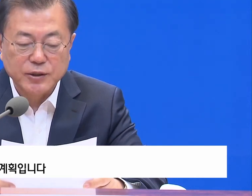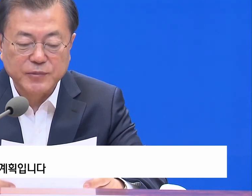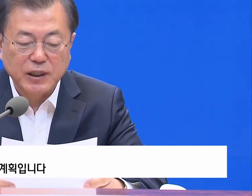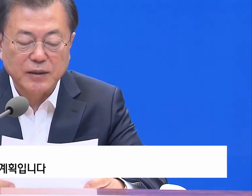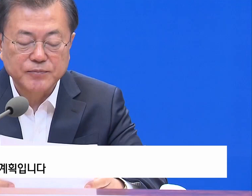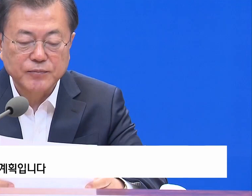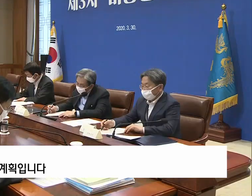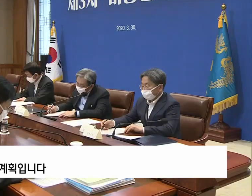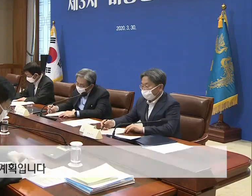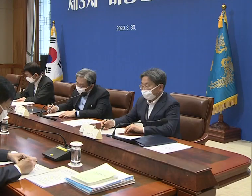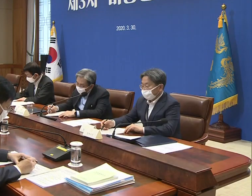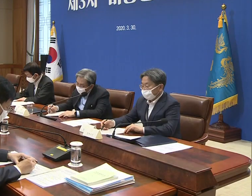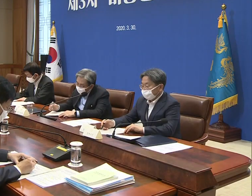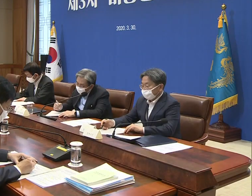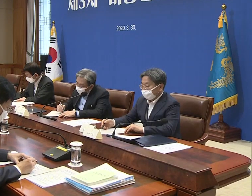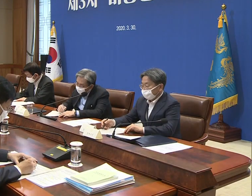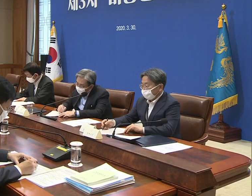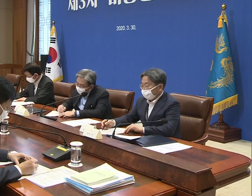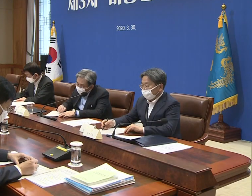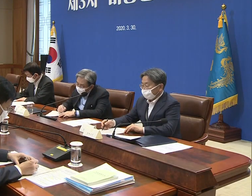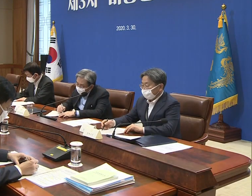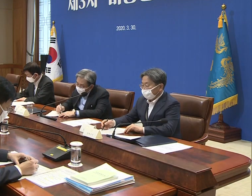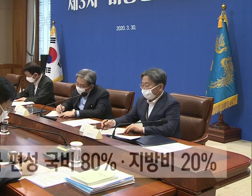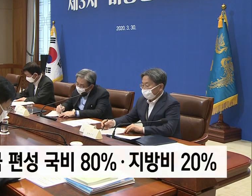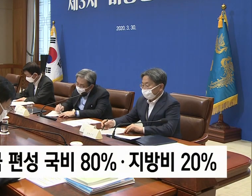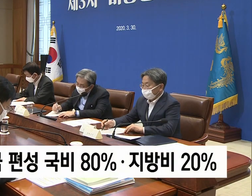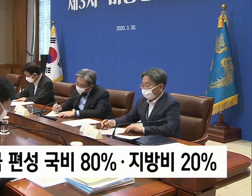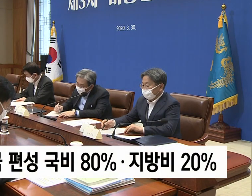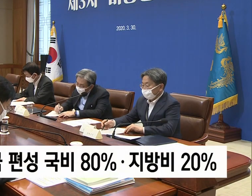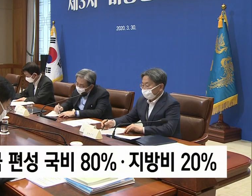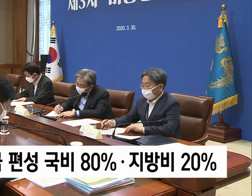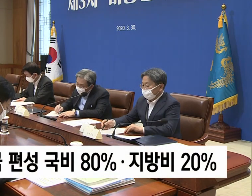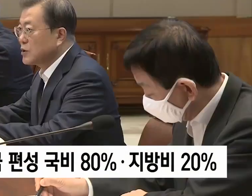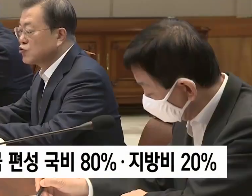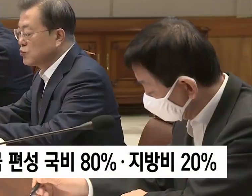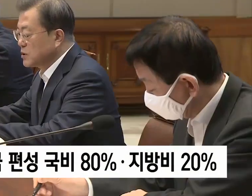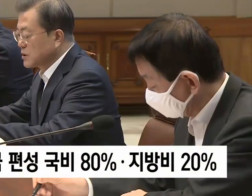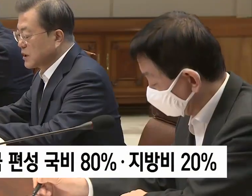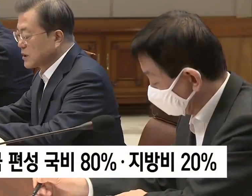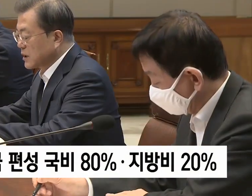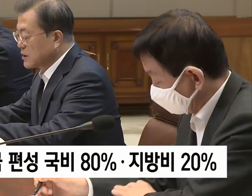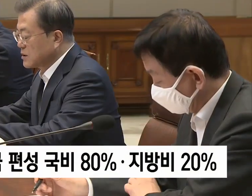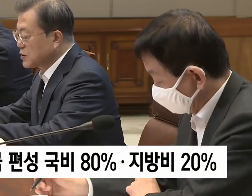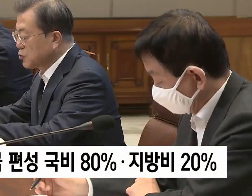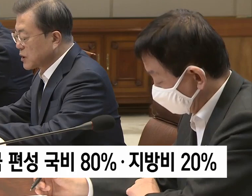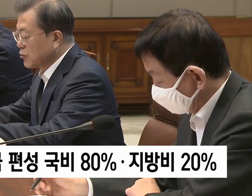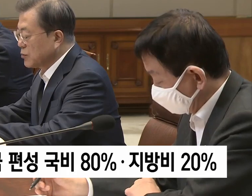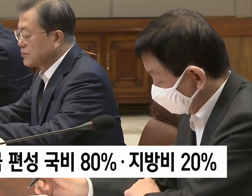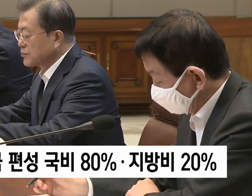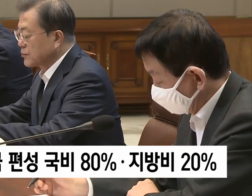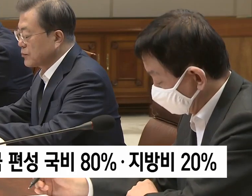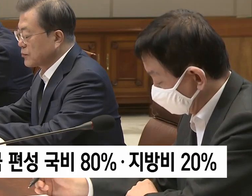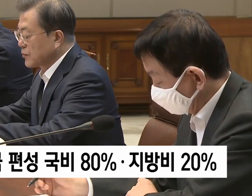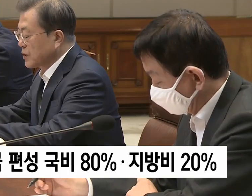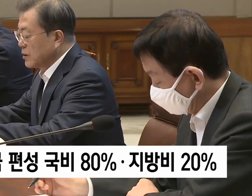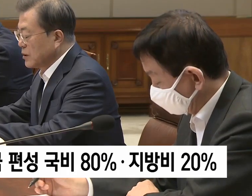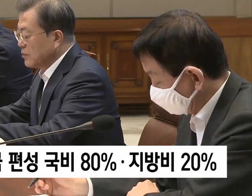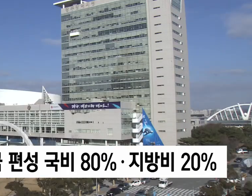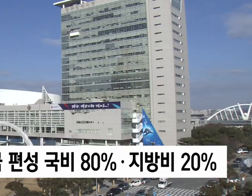할 계획입니다. 정부는 관련 예산을 국비 80%와 지방비 20%로 편성할